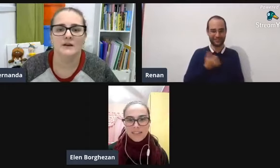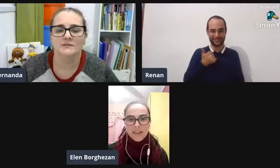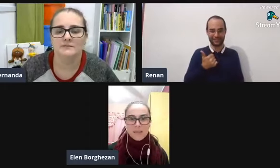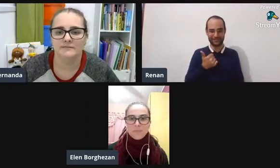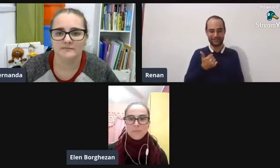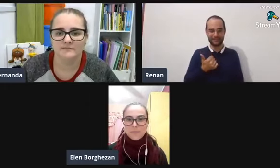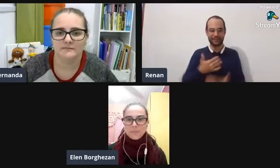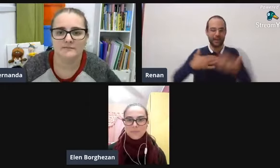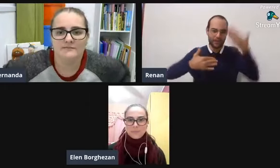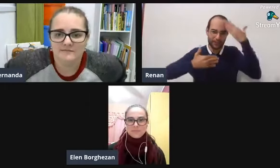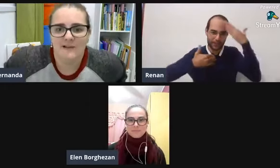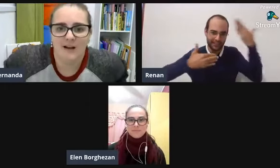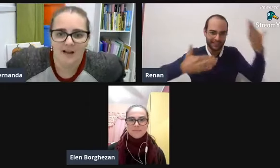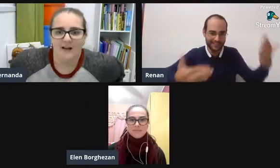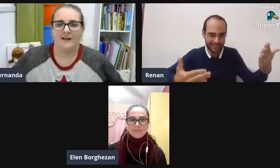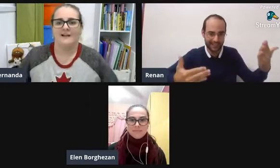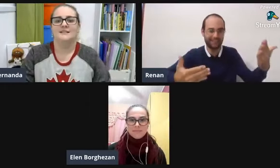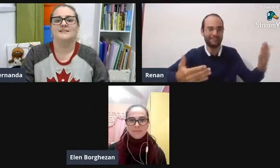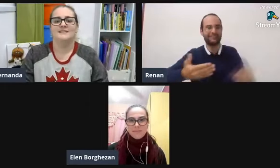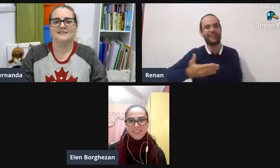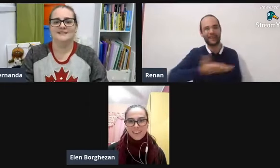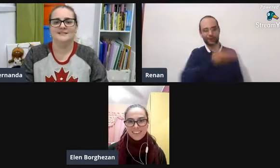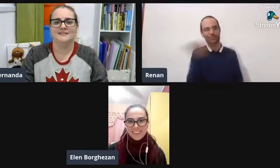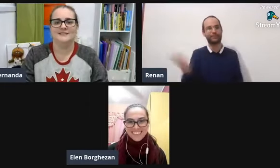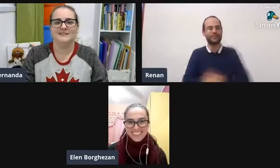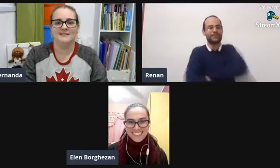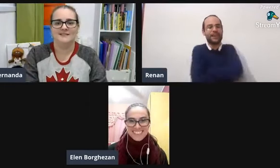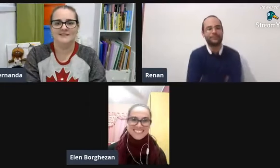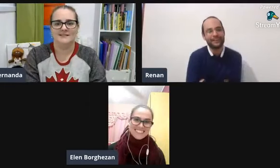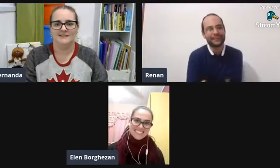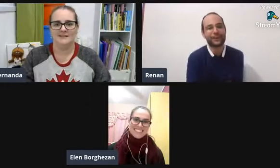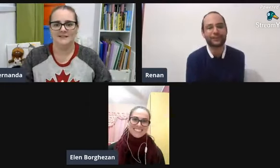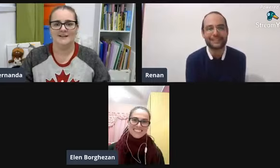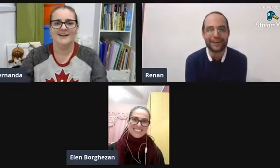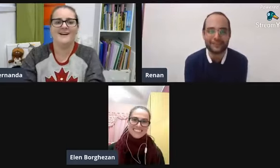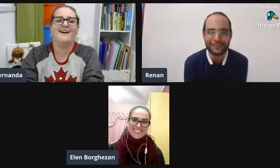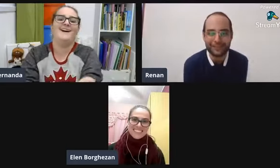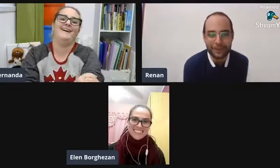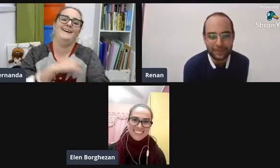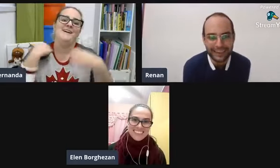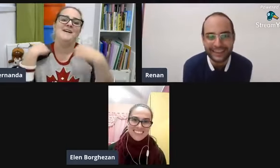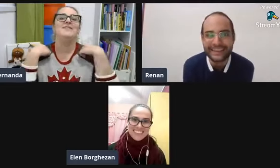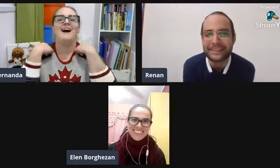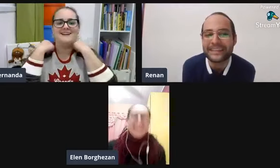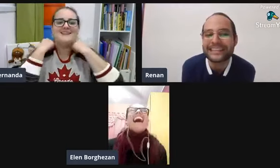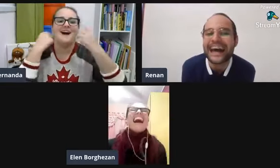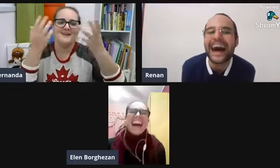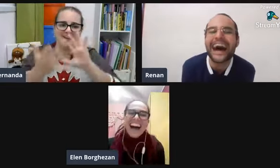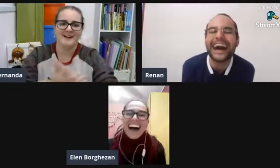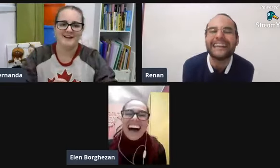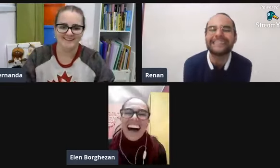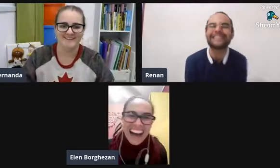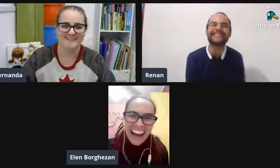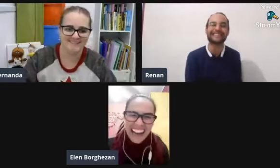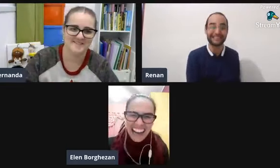alguma coisa? Eu quero agradecer, né, o convite. Vai lá, Fer, agora eu vou deixar a Fer falar um pouquinho.